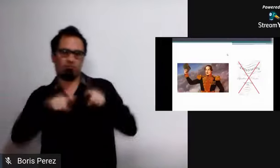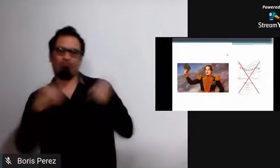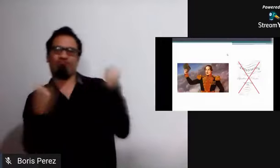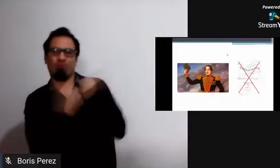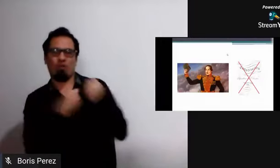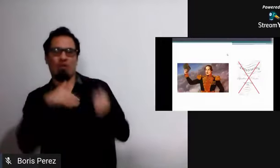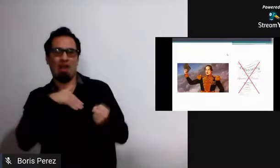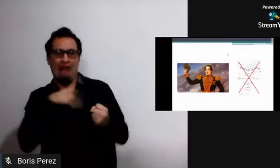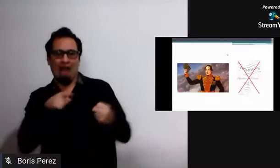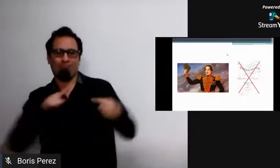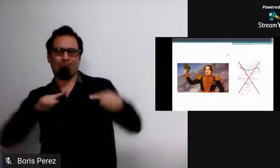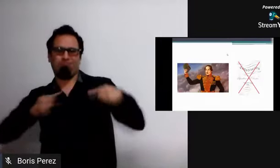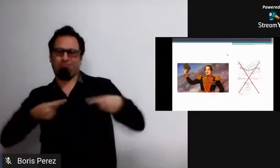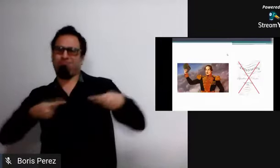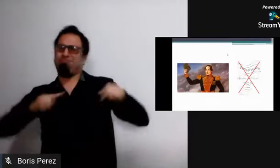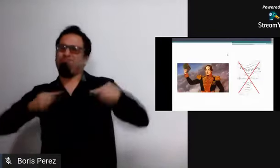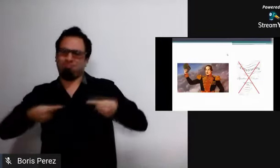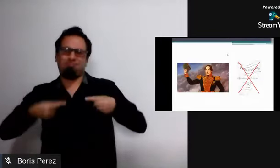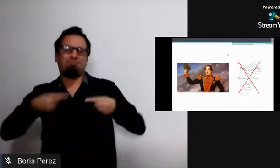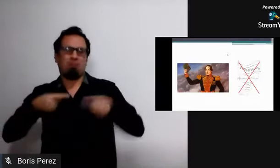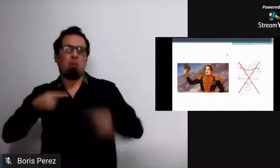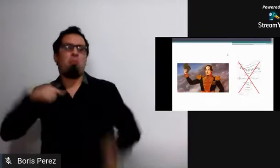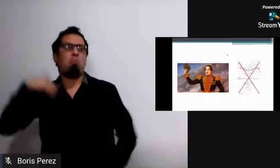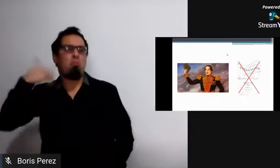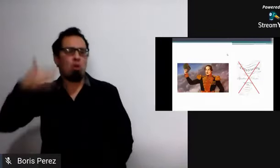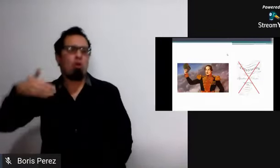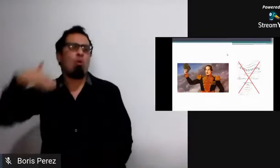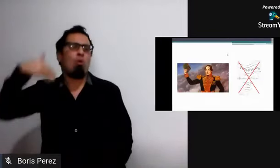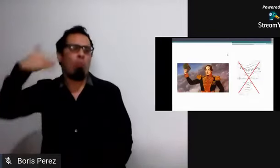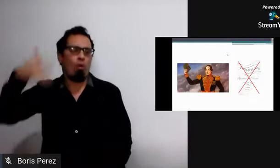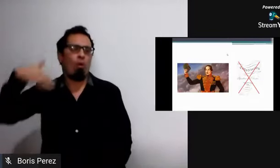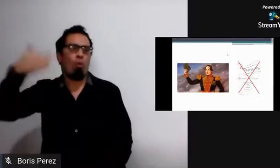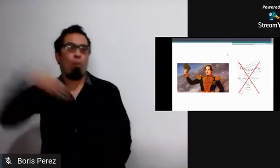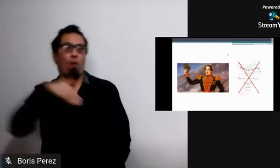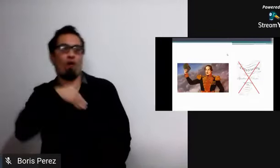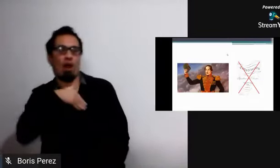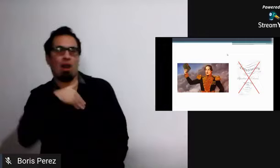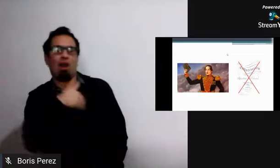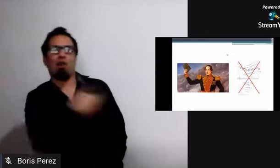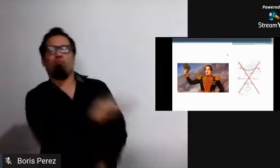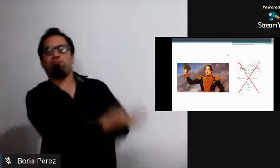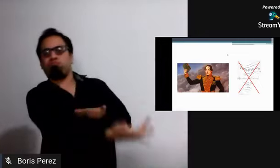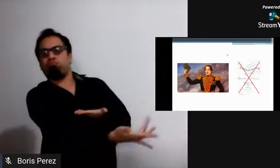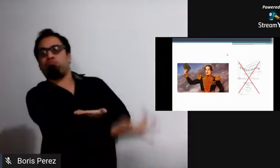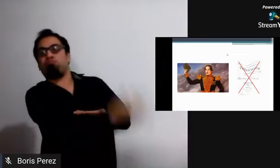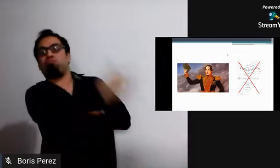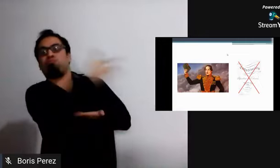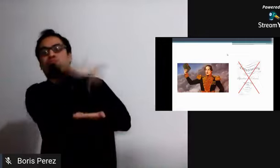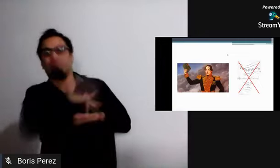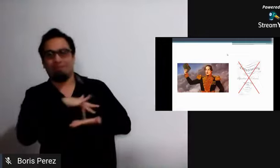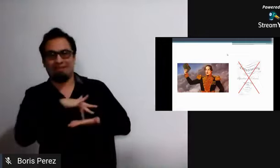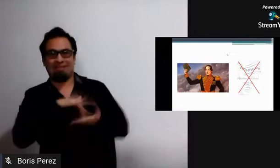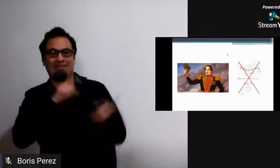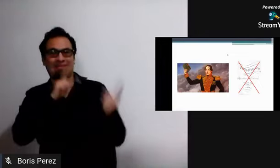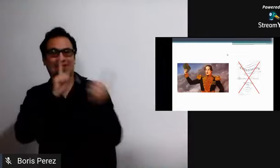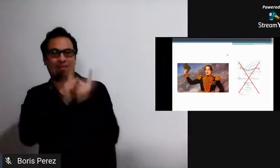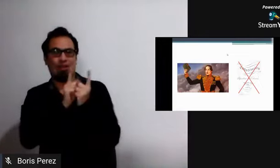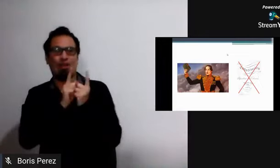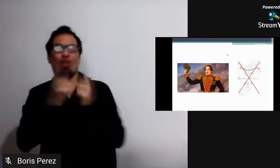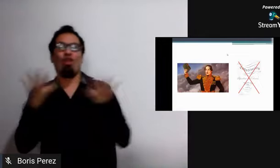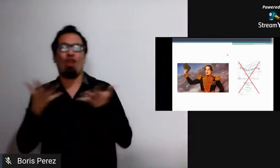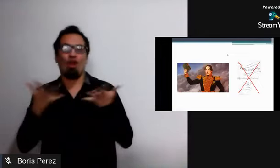que Bolívar estaba en otros territorios, y empezaron conflictos entre los dos por esa nueva ideología que trajo